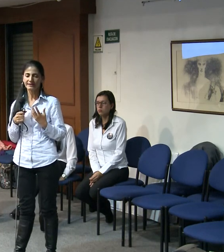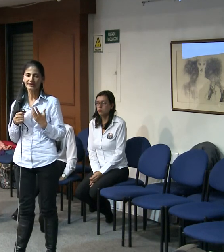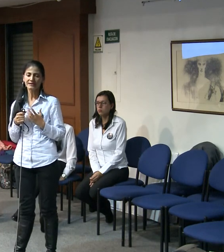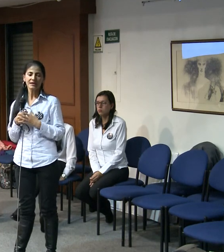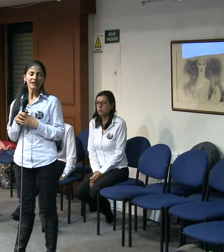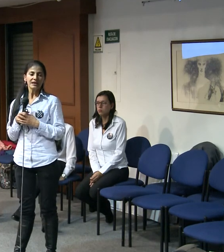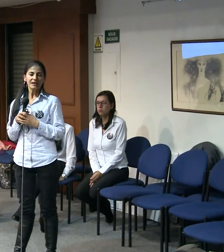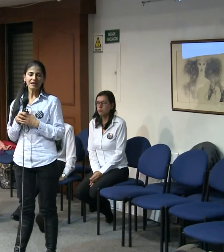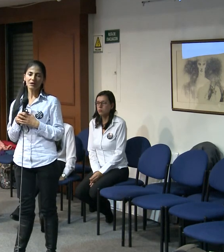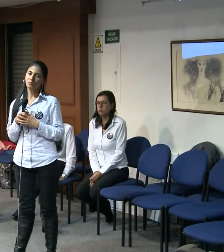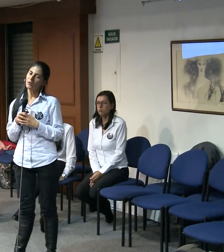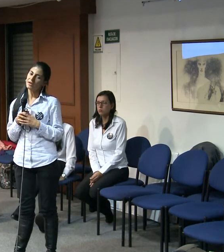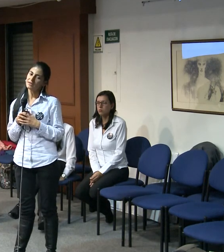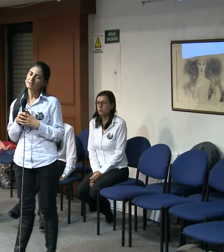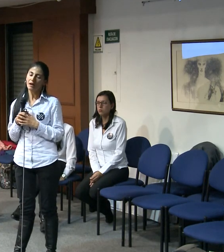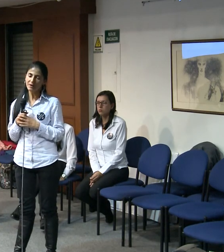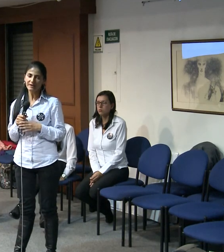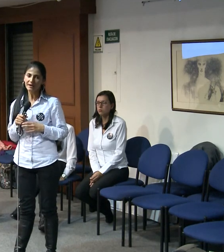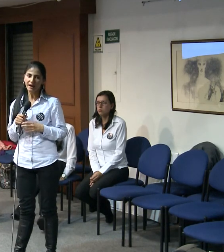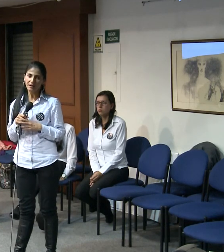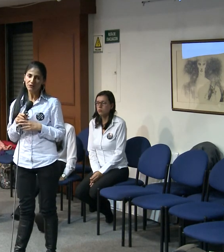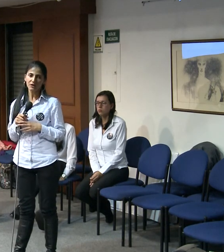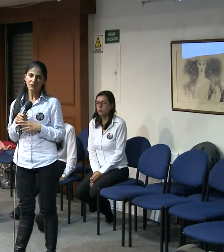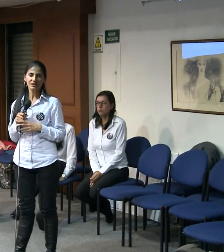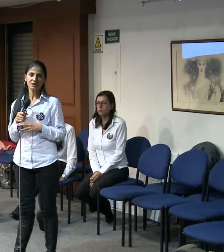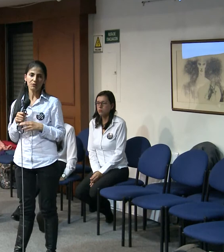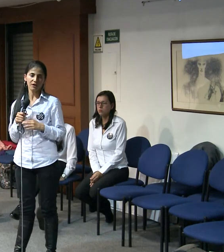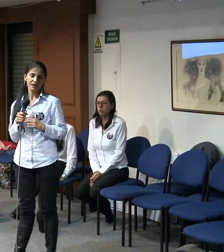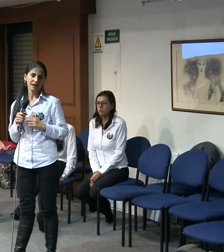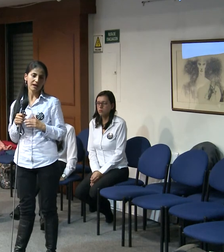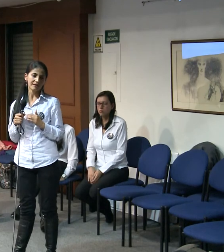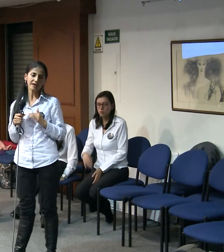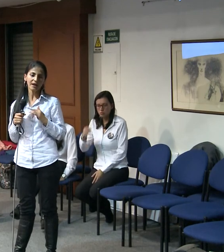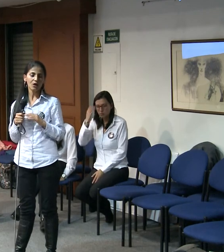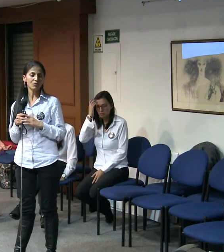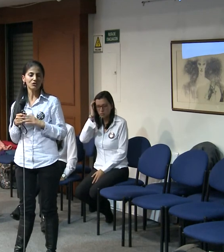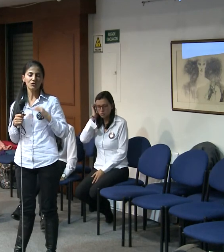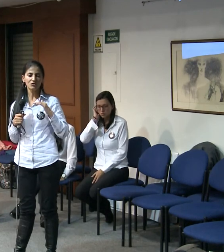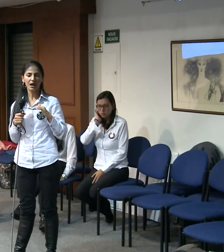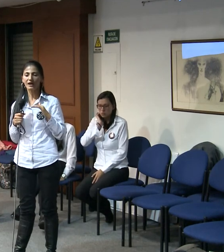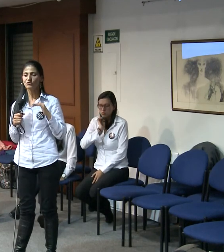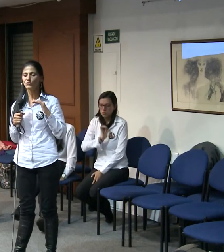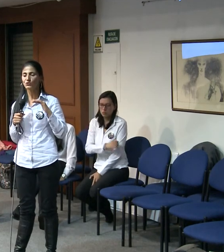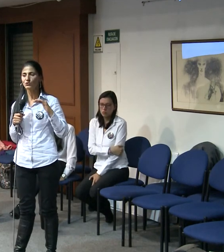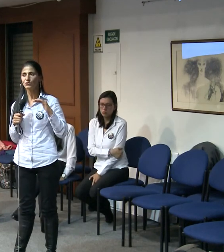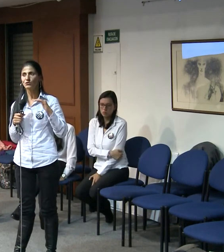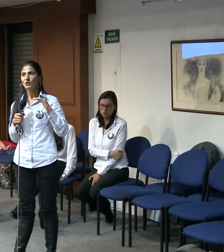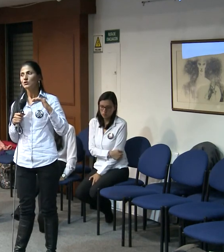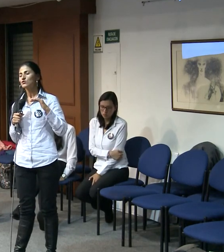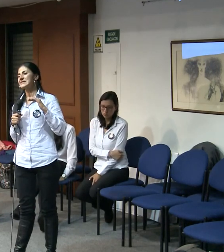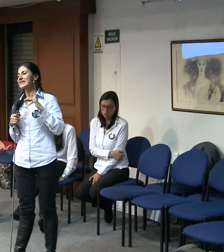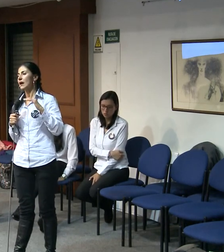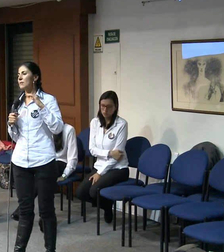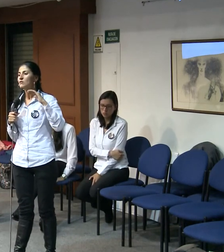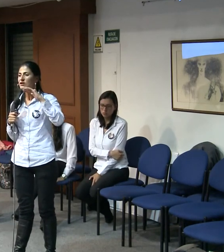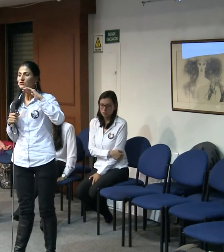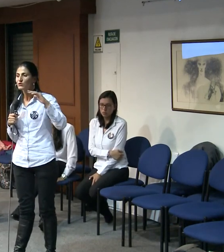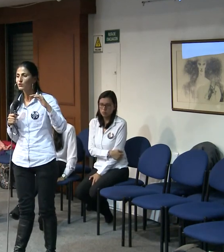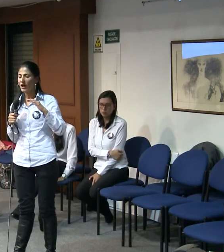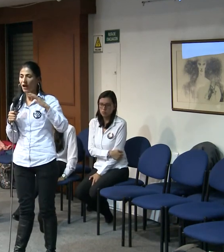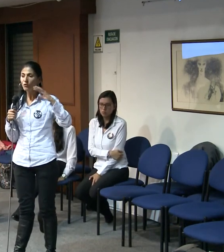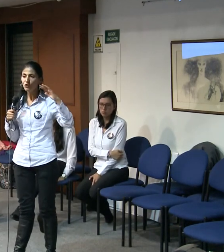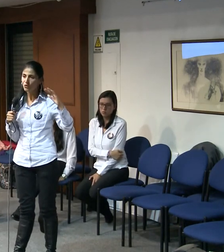en artes, y pues realmente llegarle fue difícil porque ella tenía como todo ya su esquema